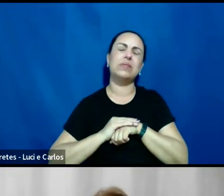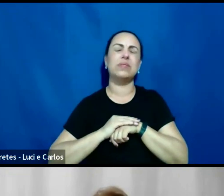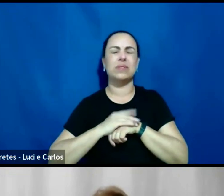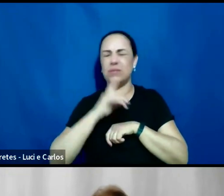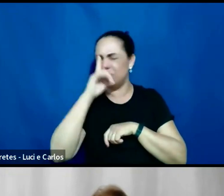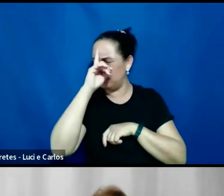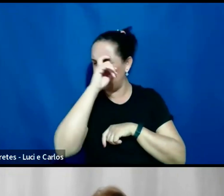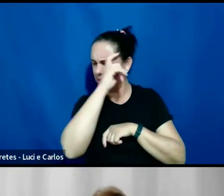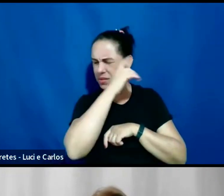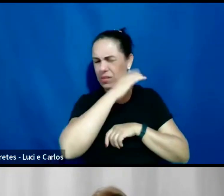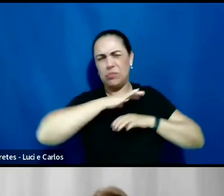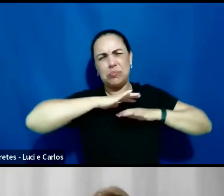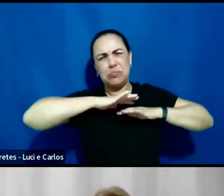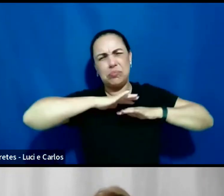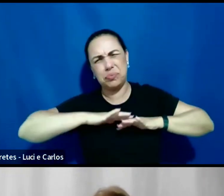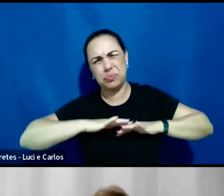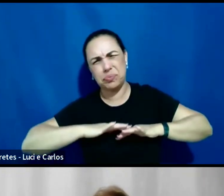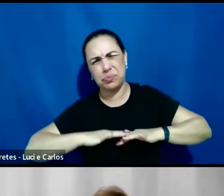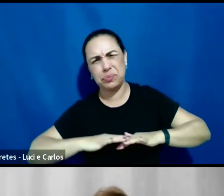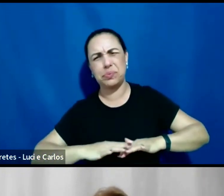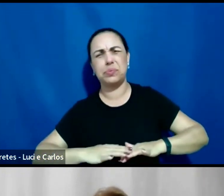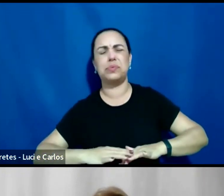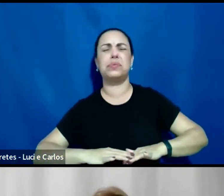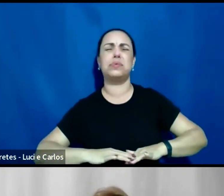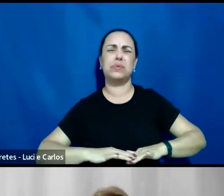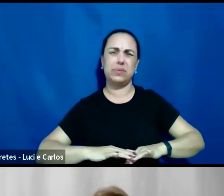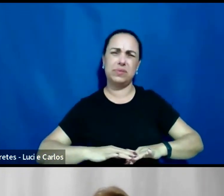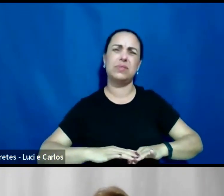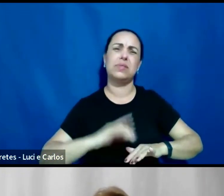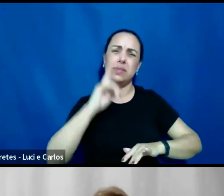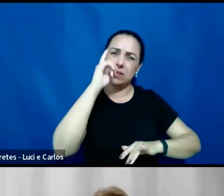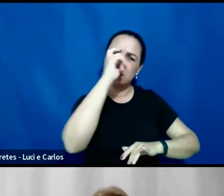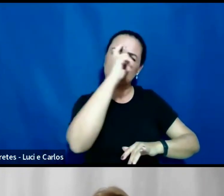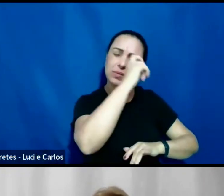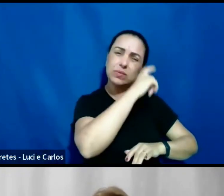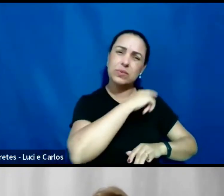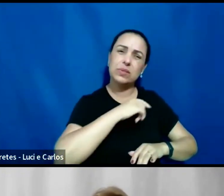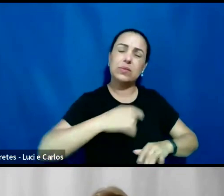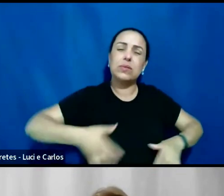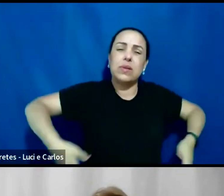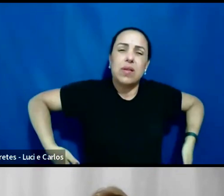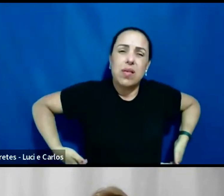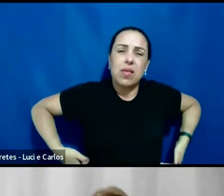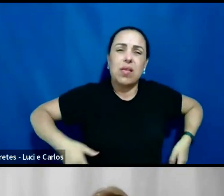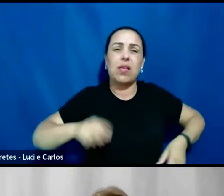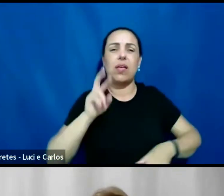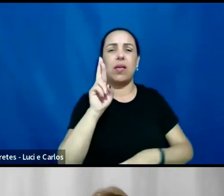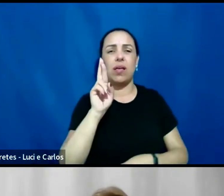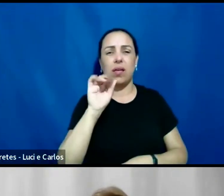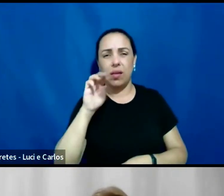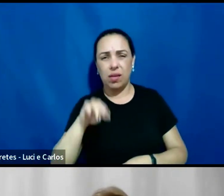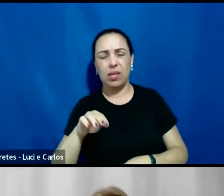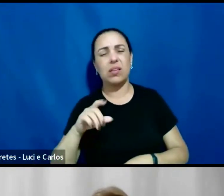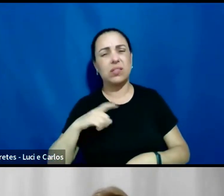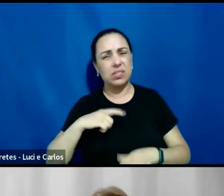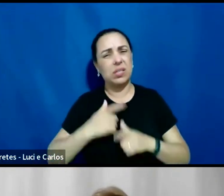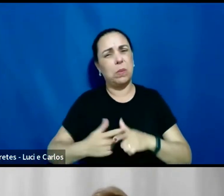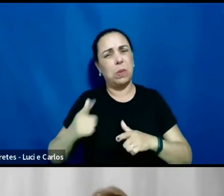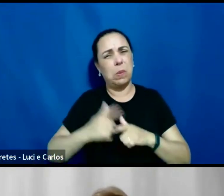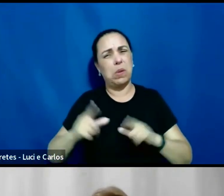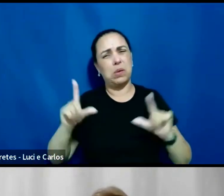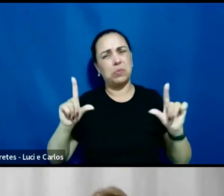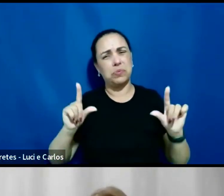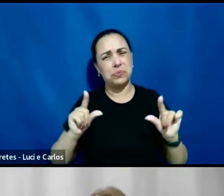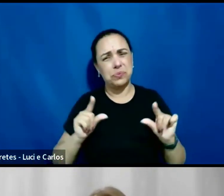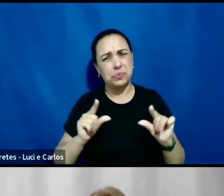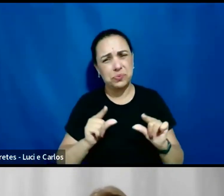Saúde bem decadente, meus rins já tinham déficit, eu já consumia